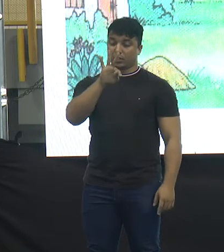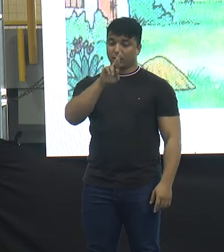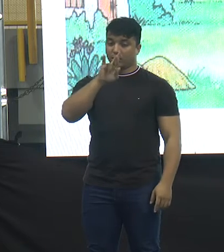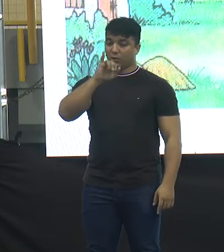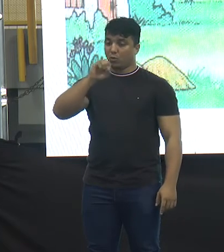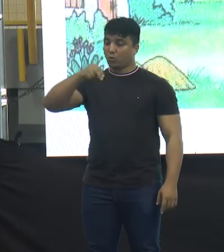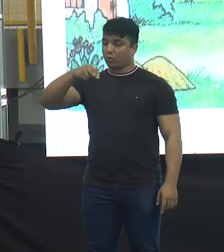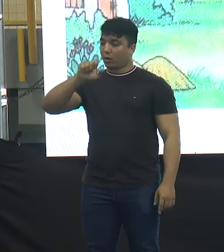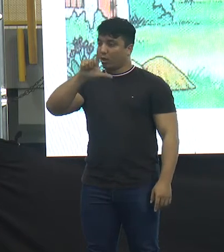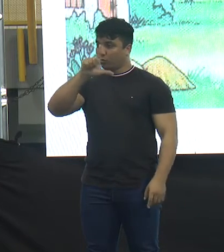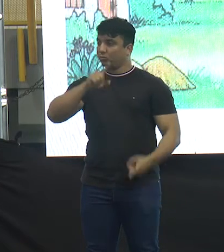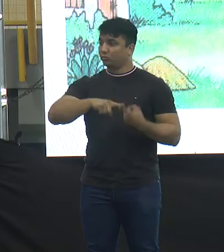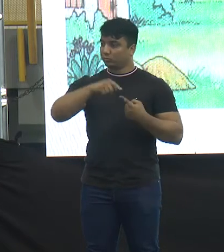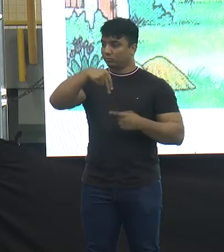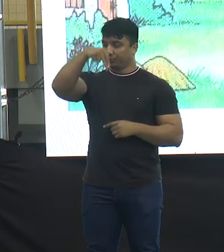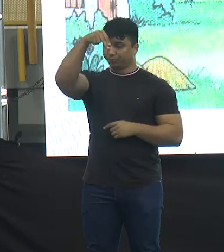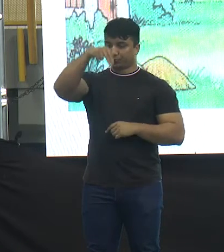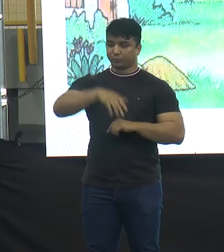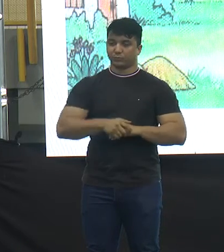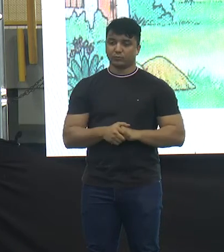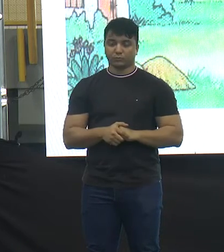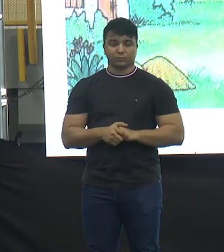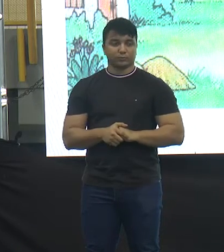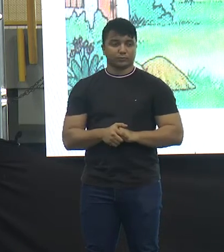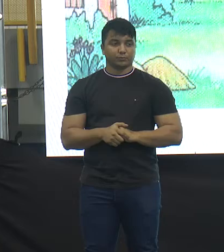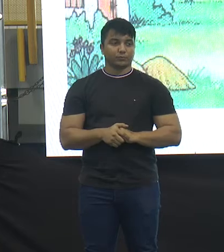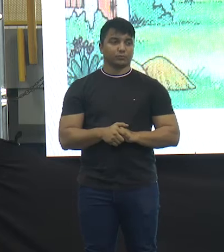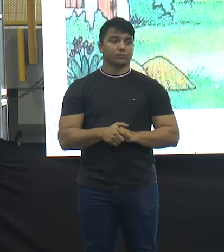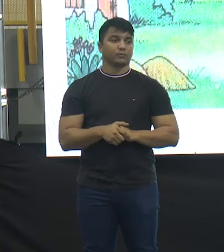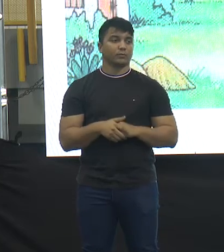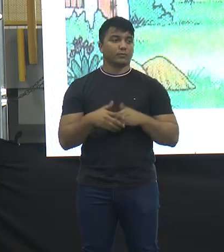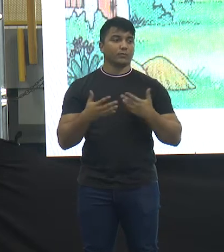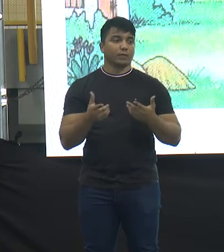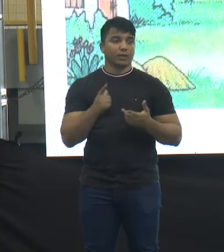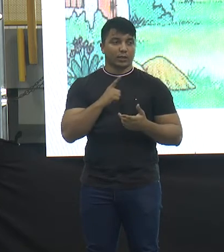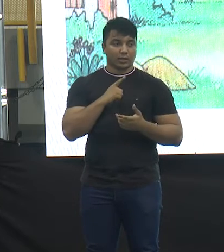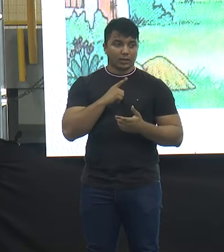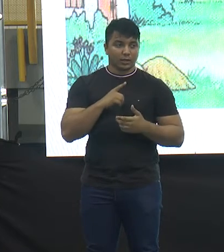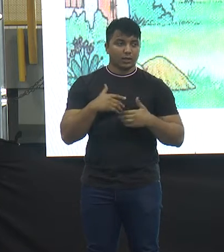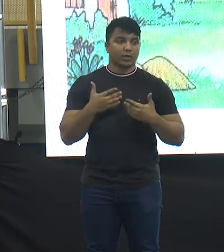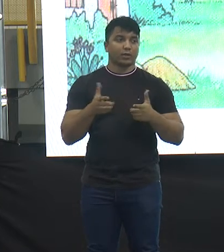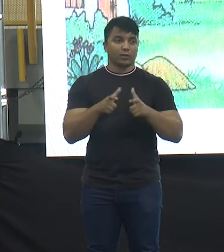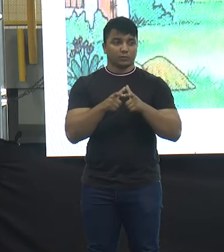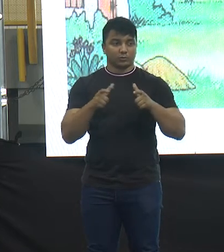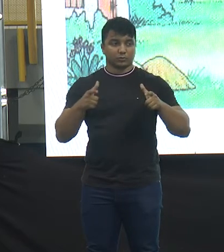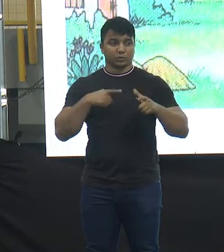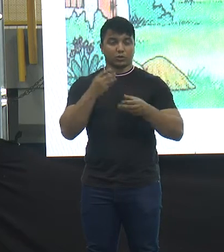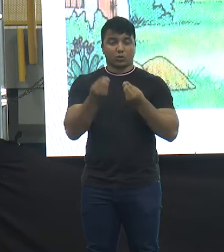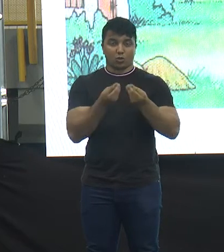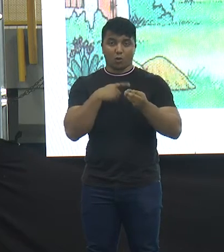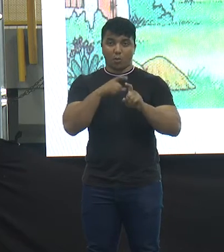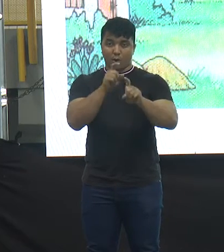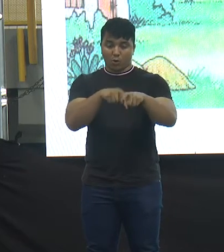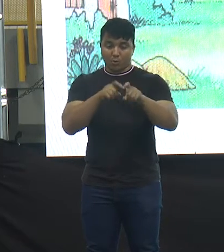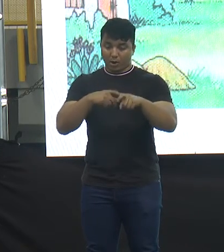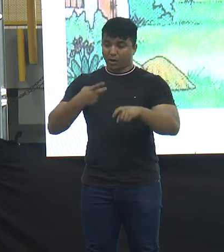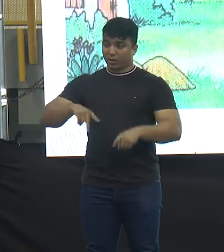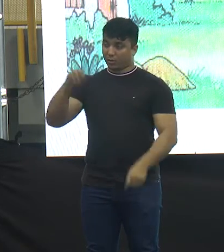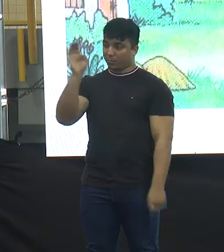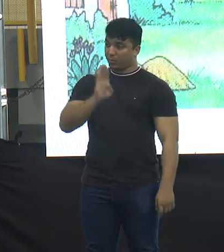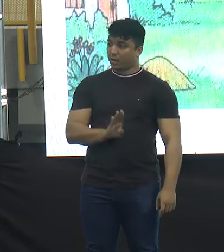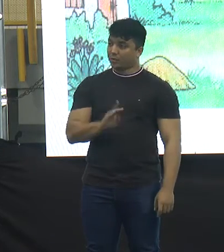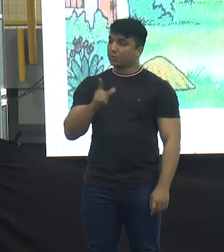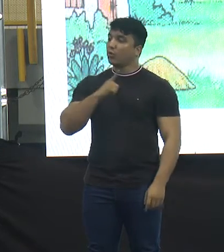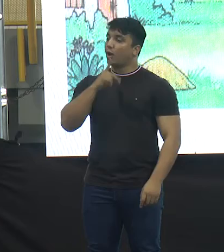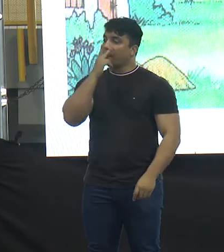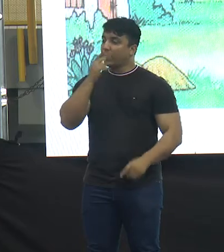mesma coisa que norte. Ou seja, existe a expansão da fronteira agropecuária brasileira para